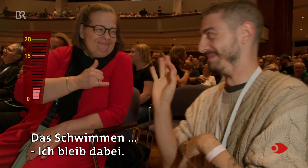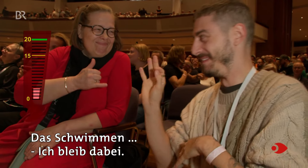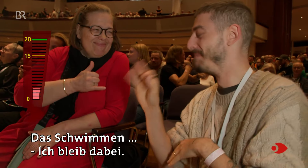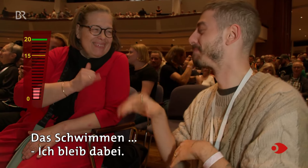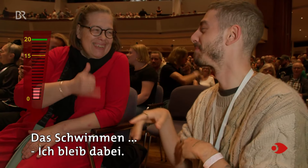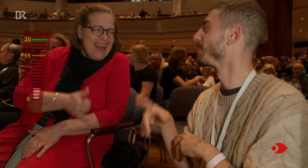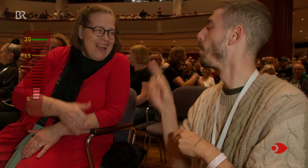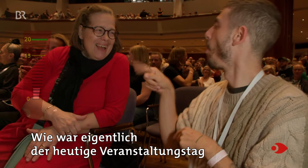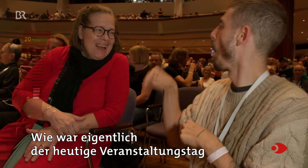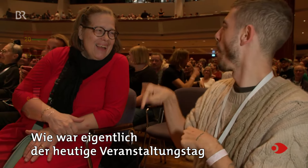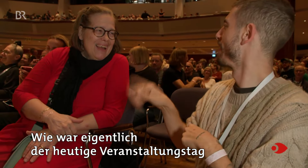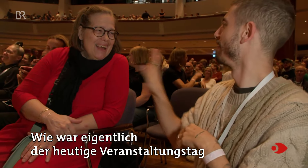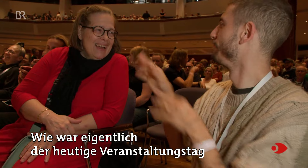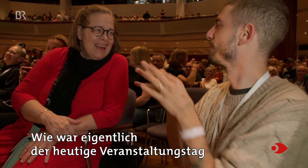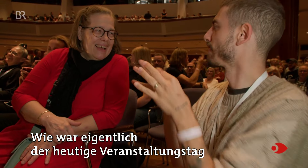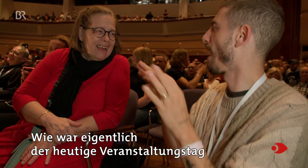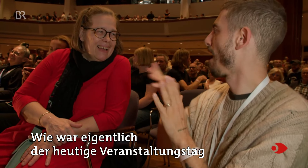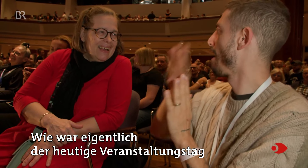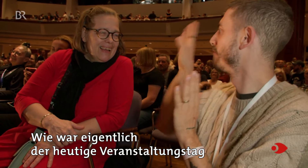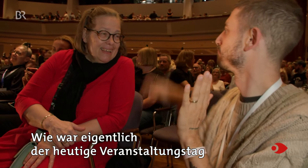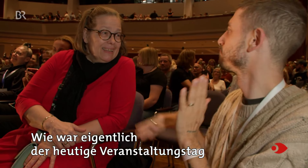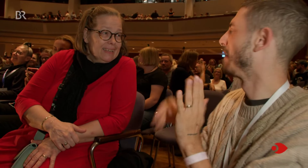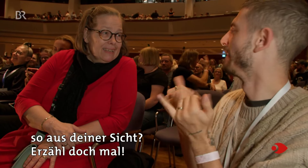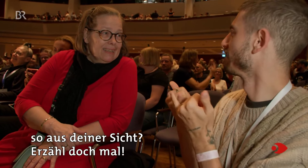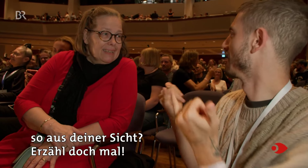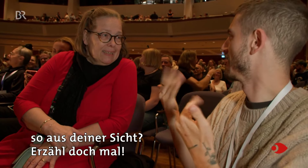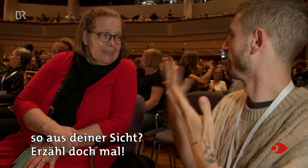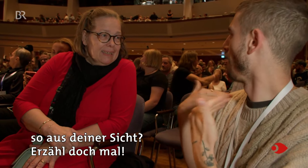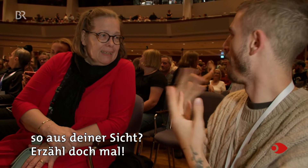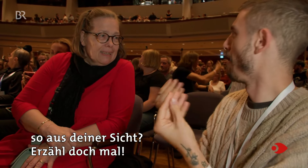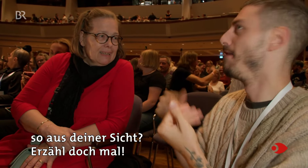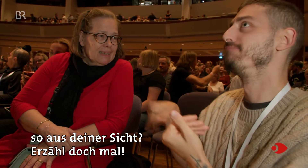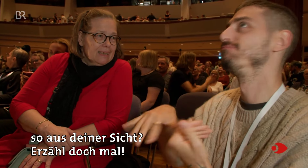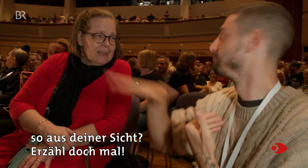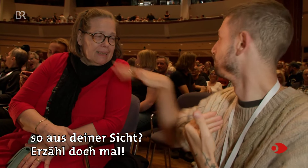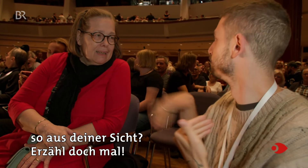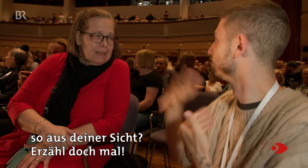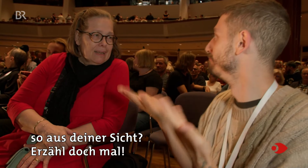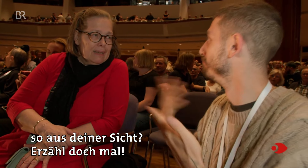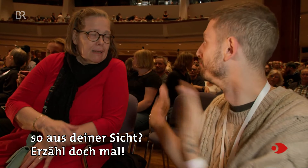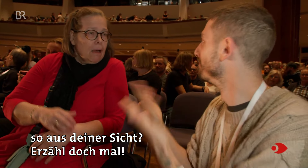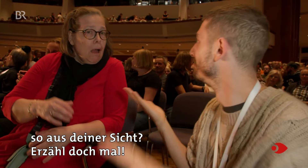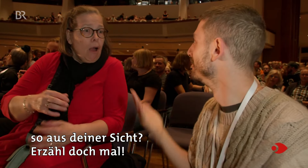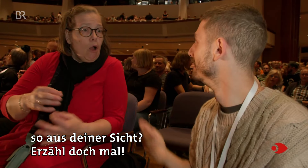dabei. Wie war eigentlich der heutige Veranstaltungstag so aus deiner Sicht? Erzähl doch mal.